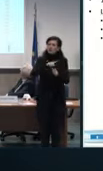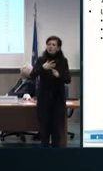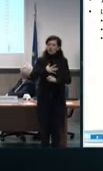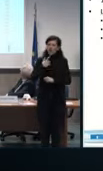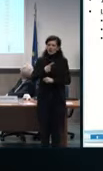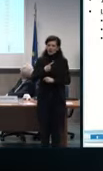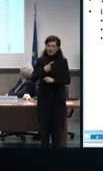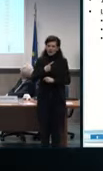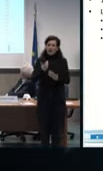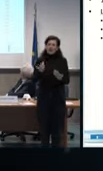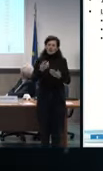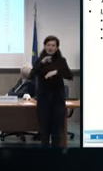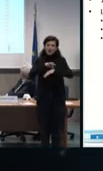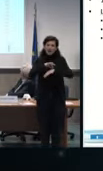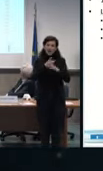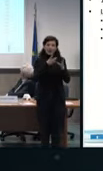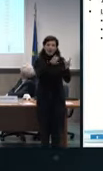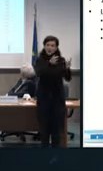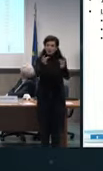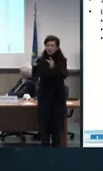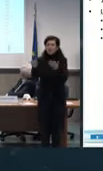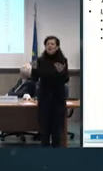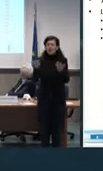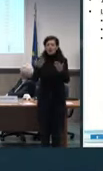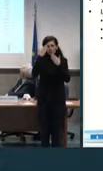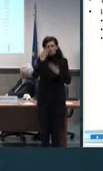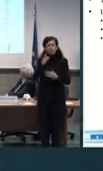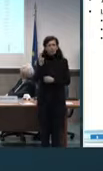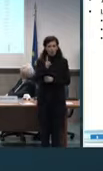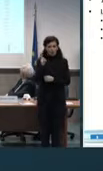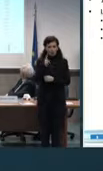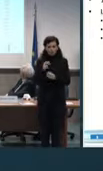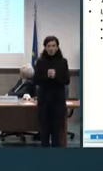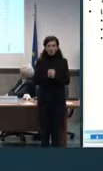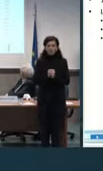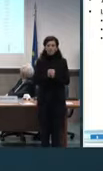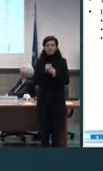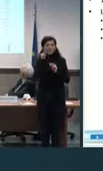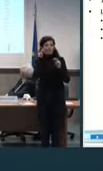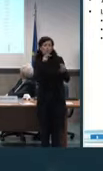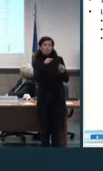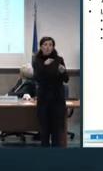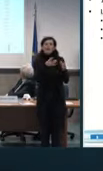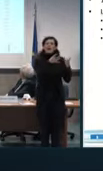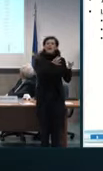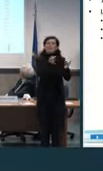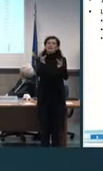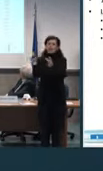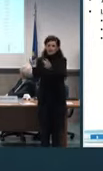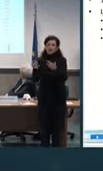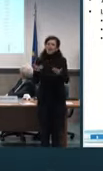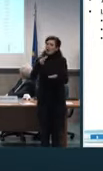purtroppo con questa epidemia sta perdendo la vita o ha perso la vita ma il dato da alcuni st epidemiologico viene confermato come vedete siamo